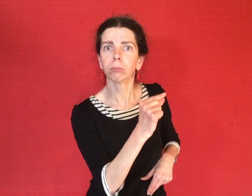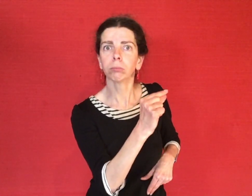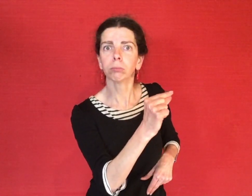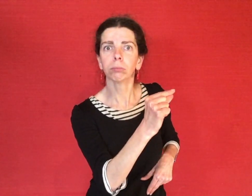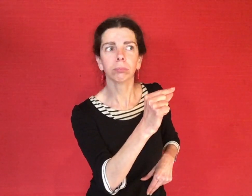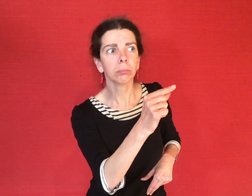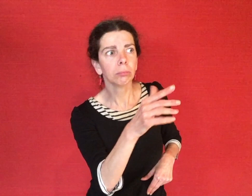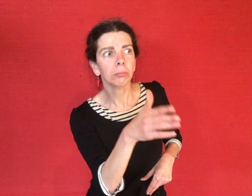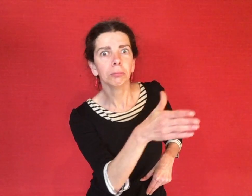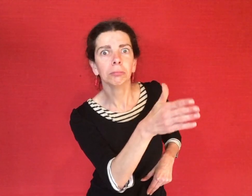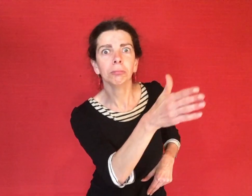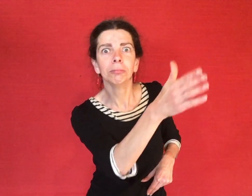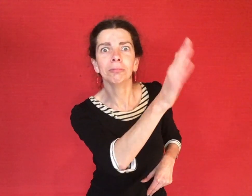l'aventure.